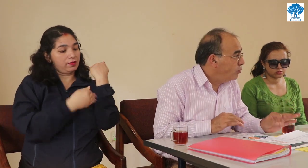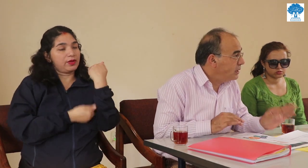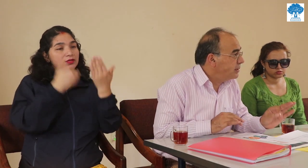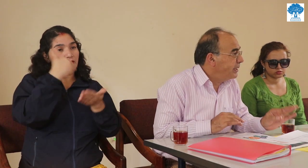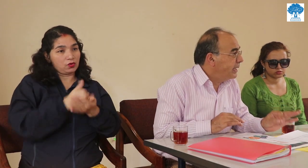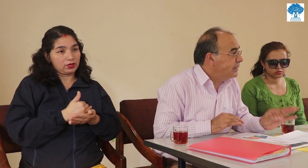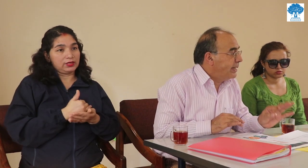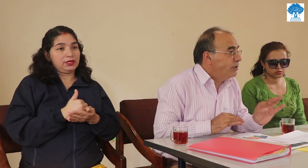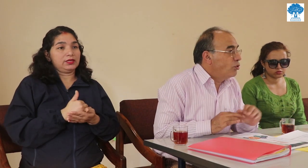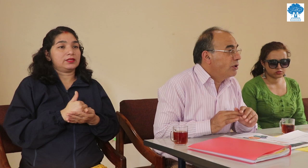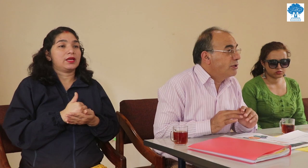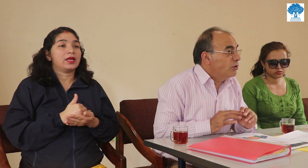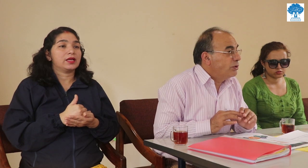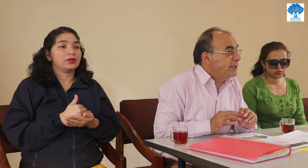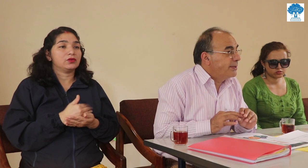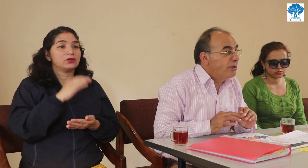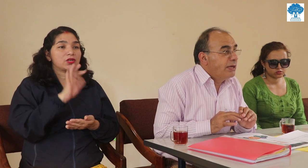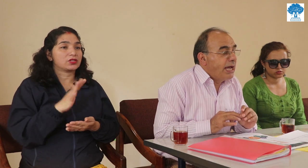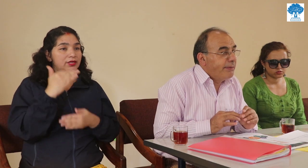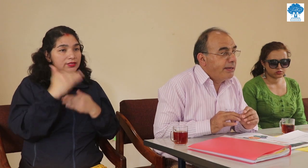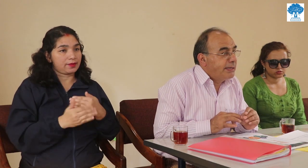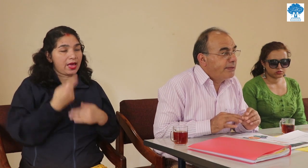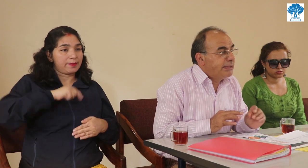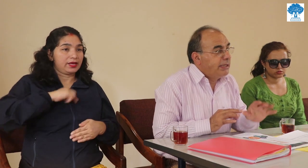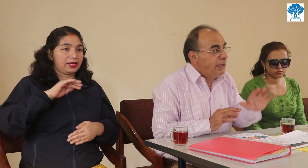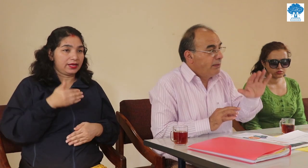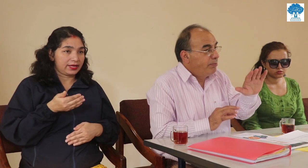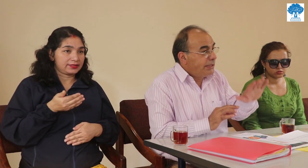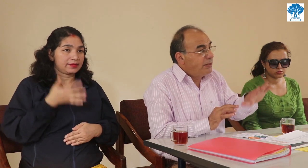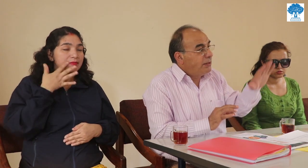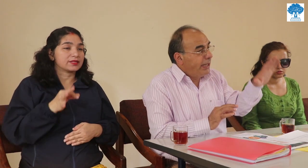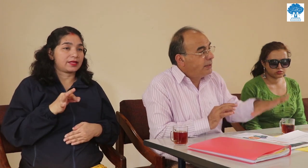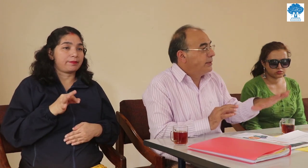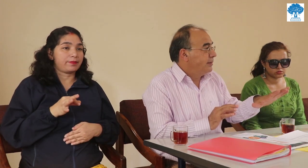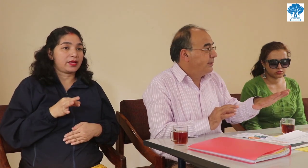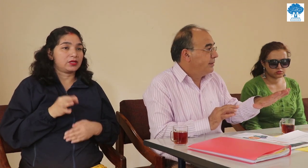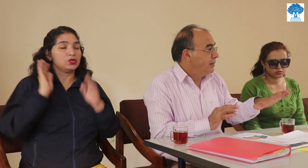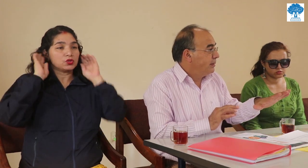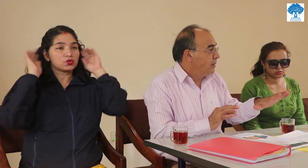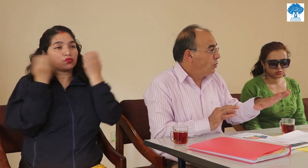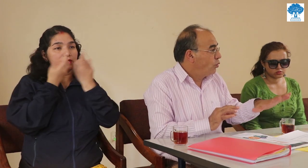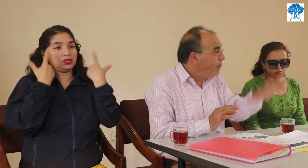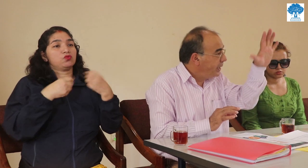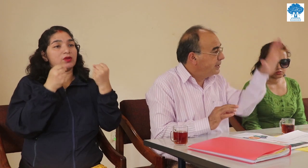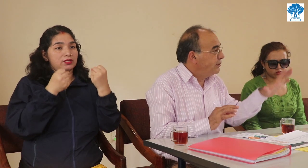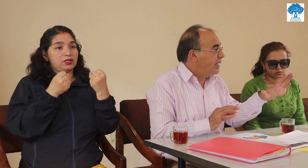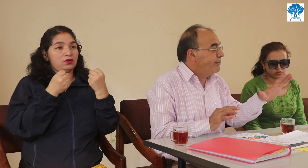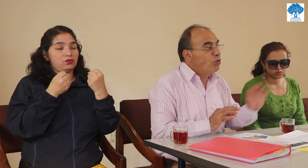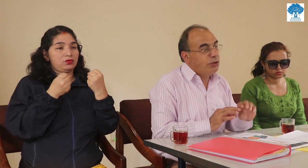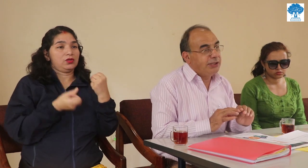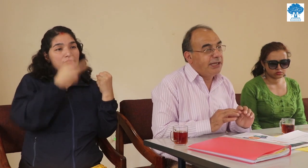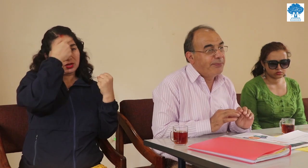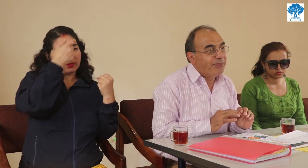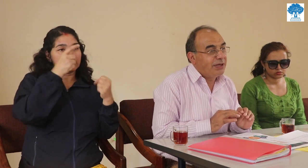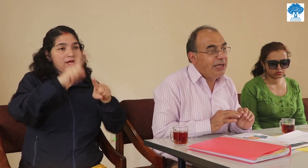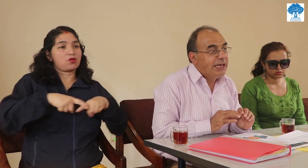यो अनवान्टेड प्रेग्नेन्सी हामीले रोक्न नसकुन्जेलसम्म हामीलाई वास्तवमा चाहिँ मेटर्नल हेल्थको कम्प्लिकेसन्सहरूलाई हामी